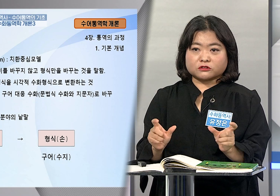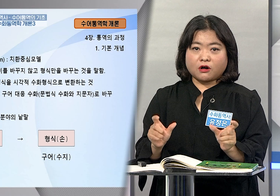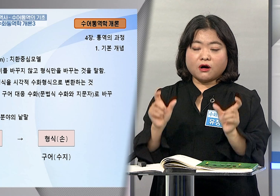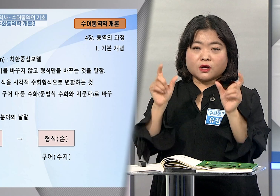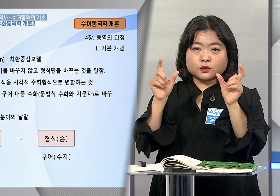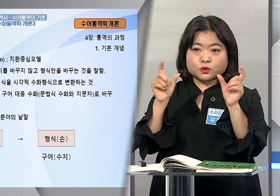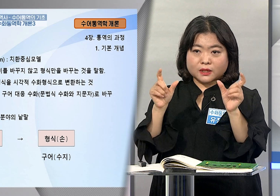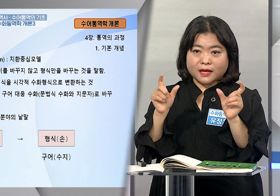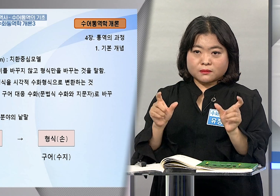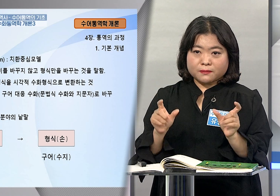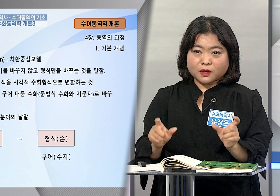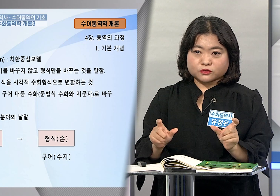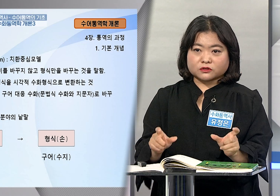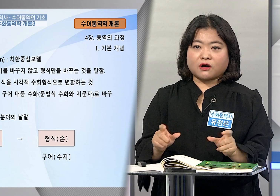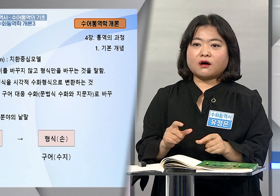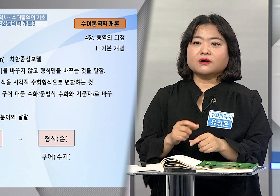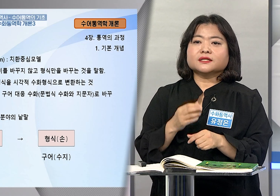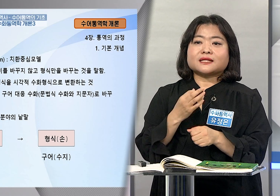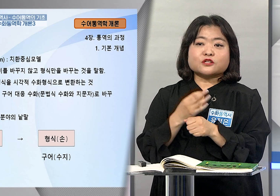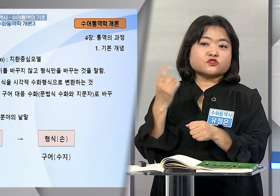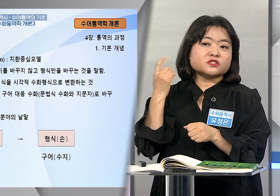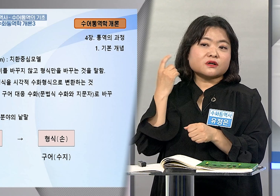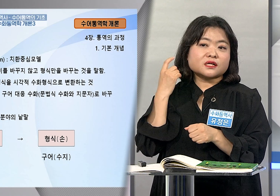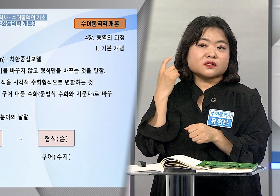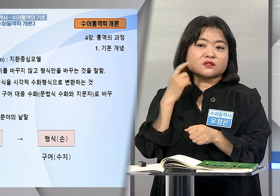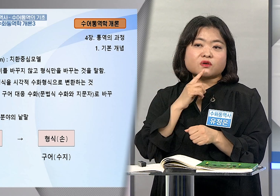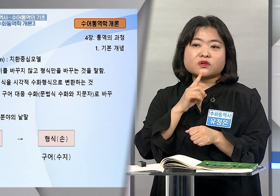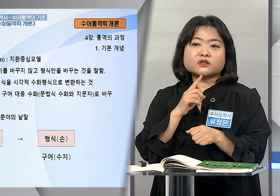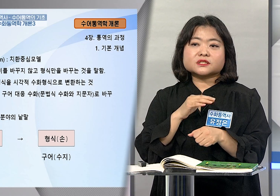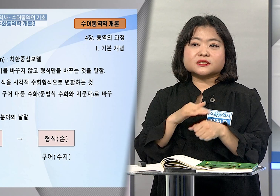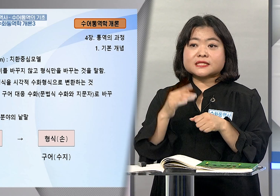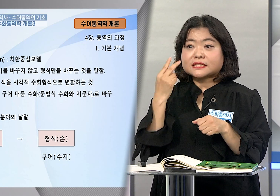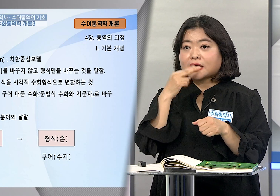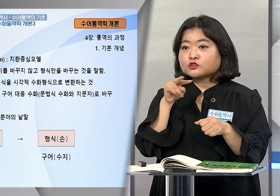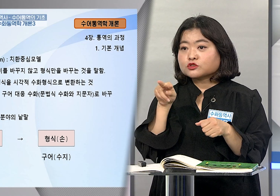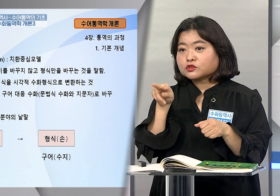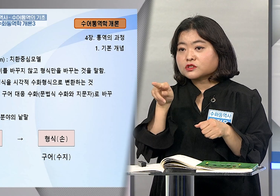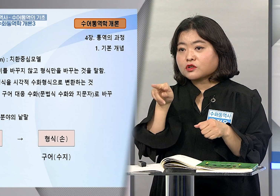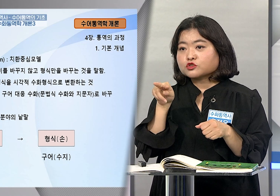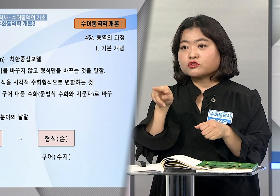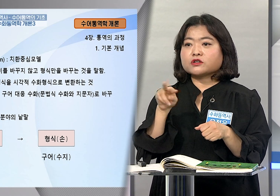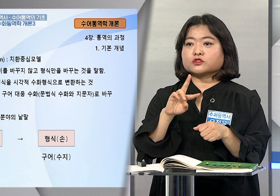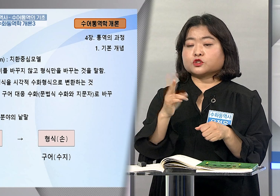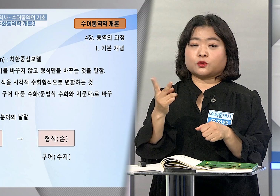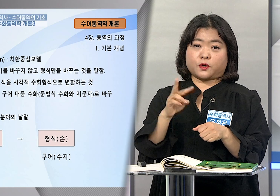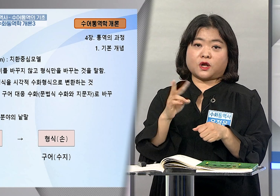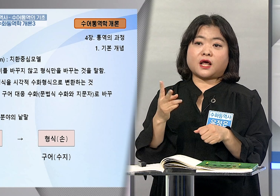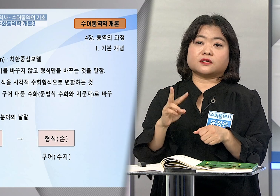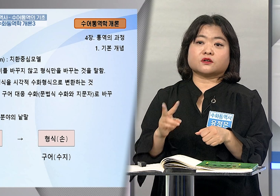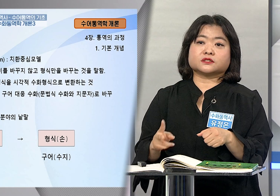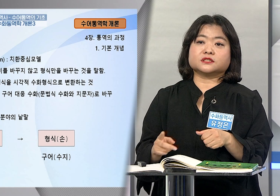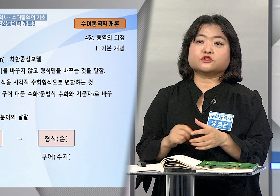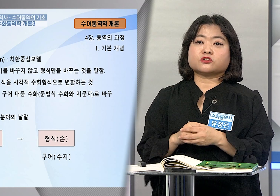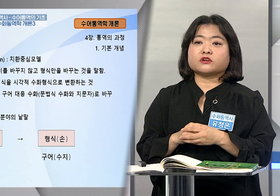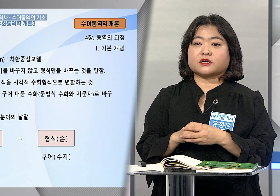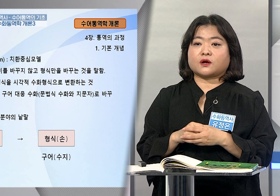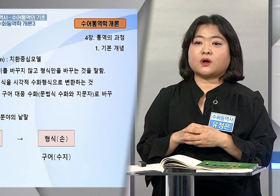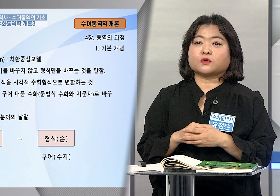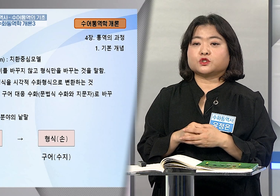거, 단어만 바꾸는 거, 단순히 청각적인 언어 형식을 시각적 수화 형식으로 변환하는 것을 추가역이라고 할